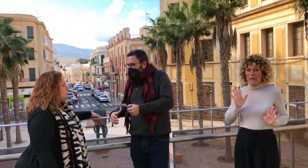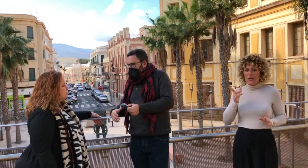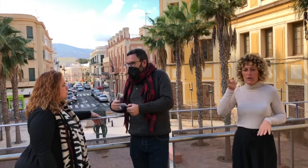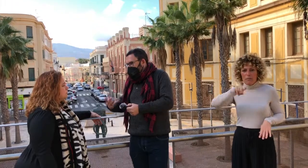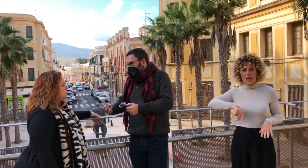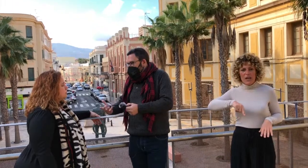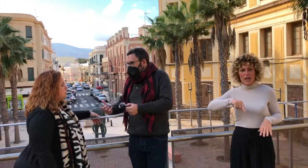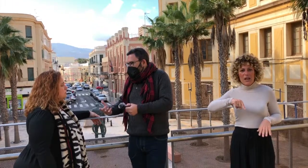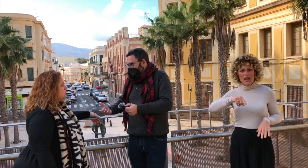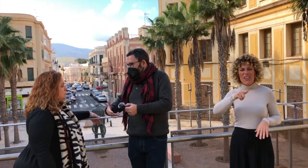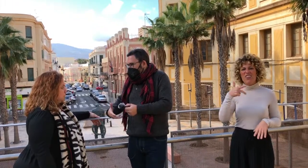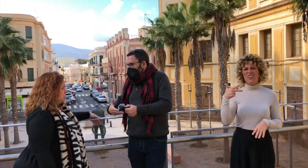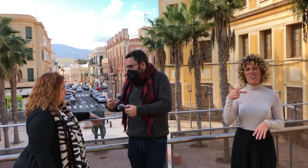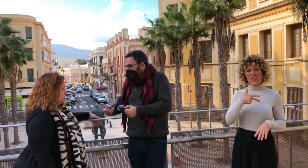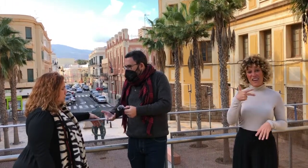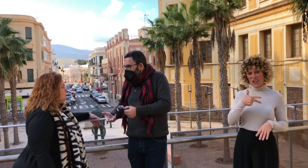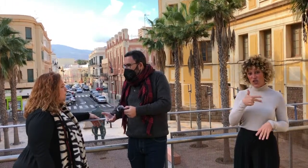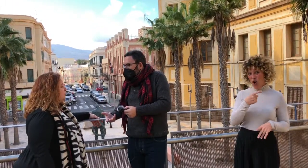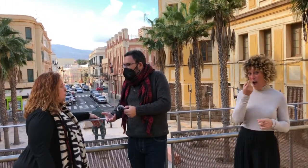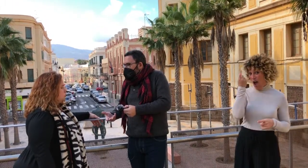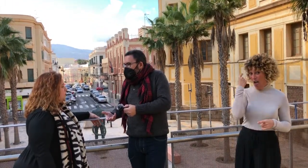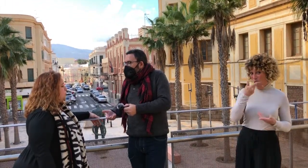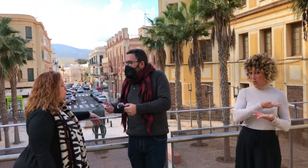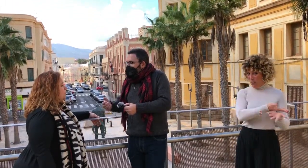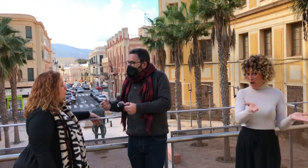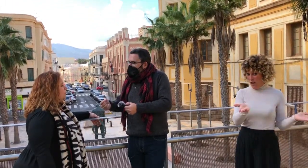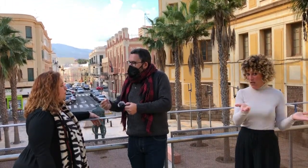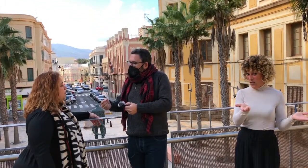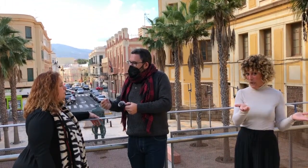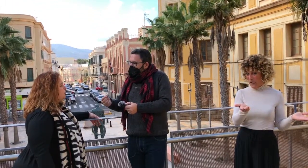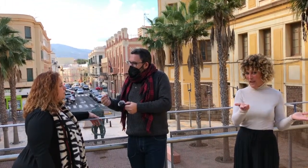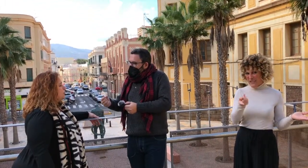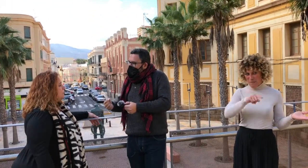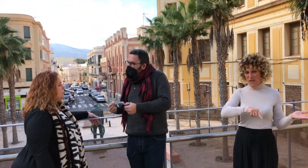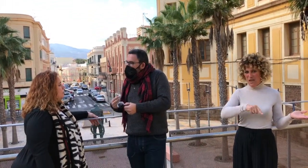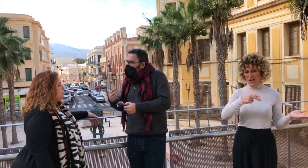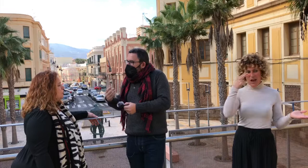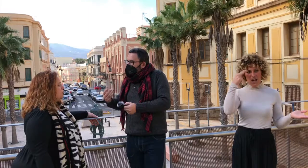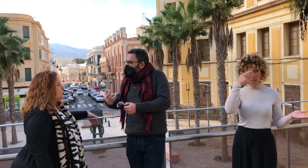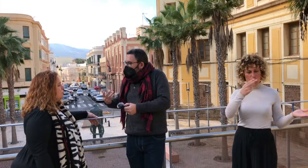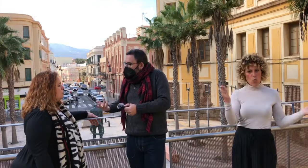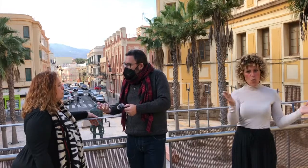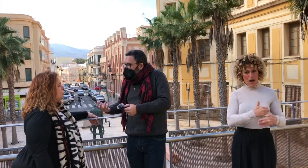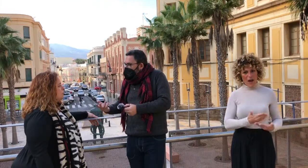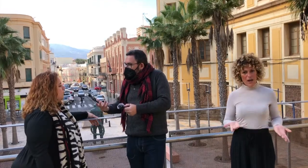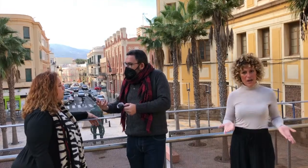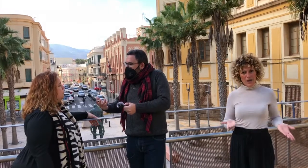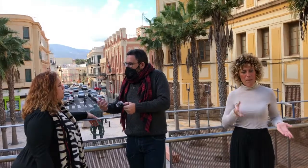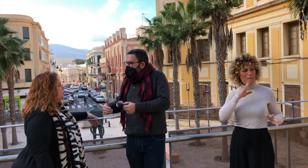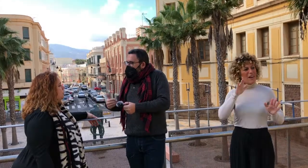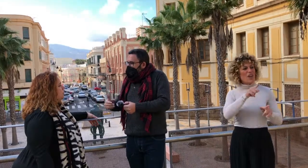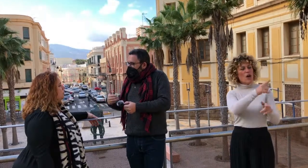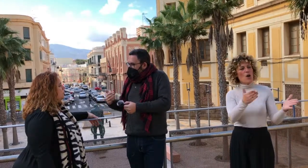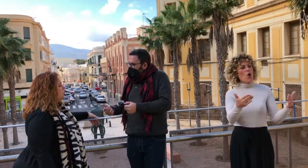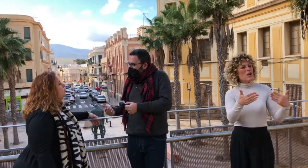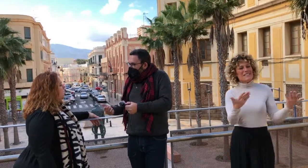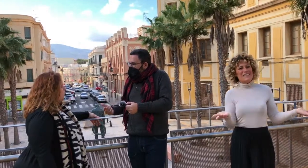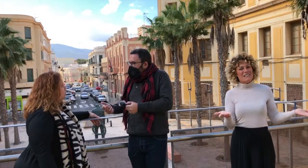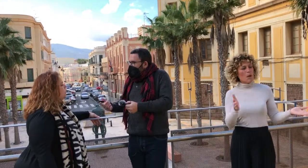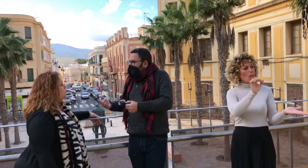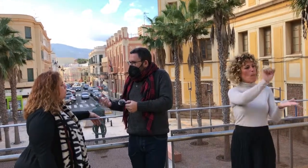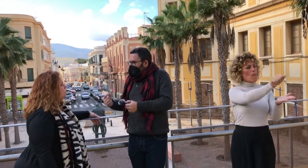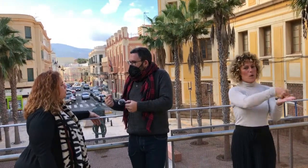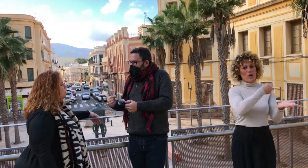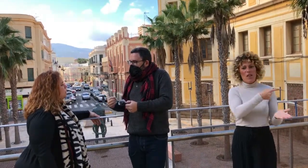respeto hacia los derechos de este tipo de alumnado, a las que se les relega como si no existieran, claro, a tener que esperar,